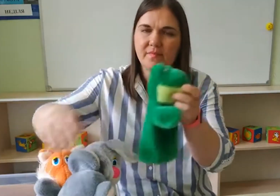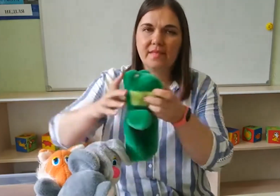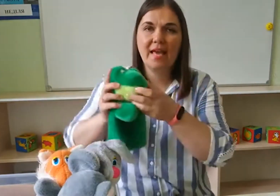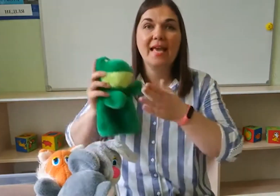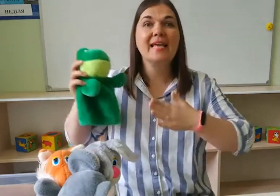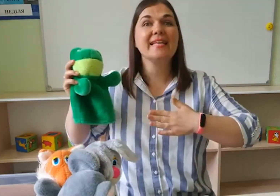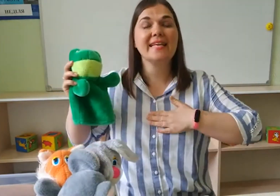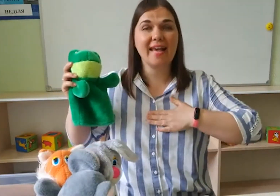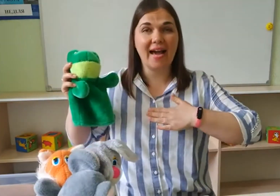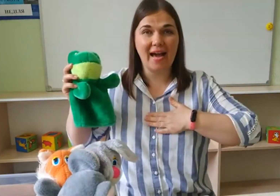Я